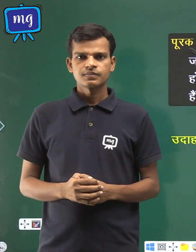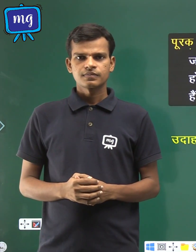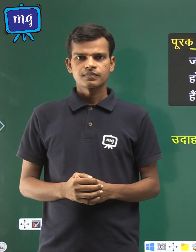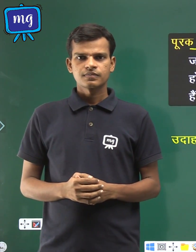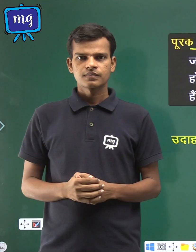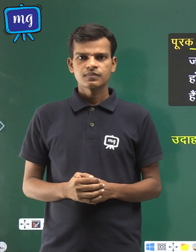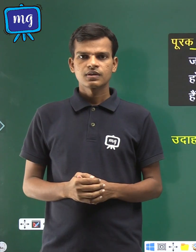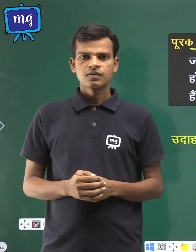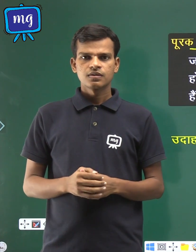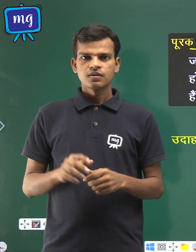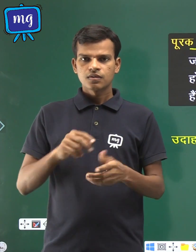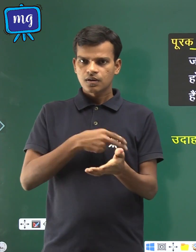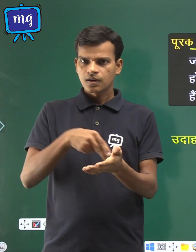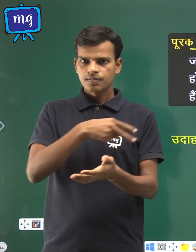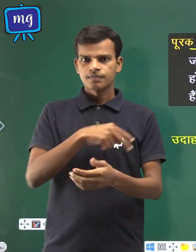पूरक कोण